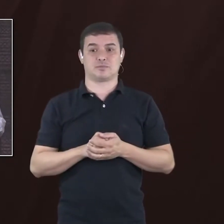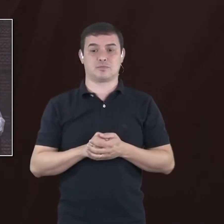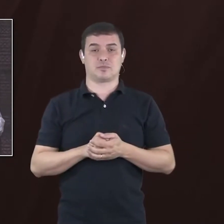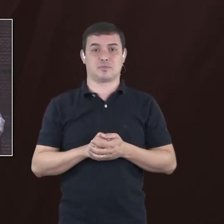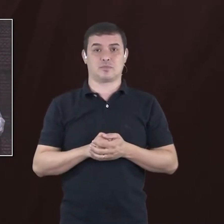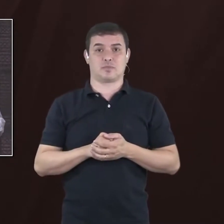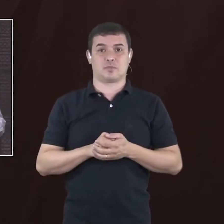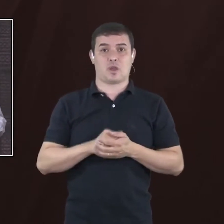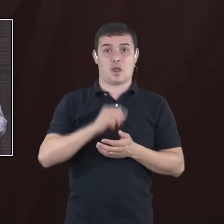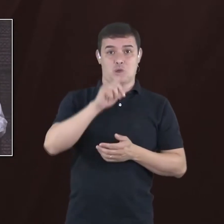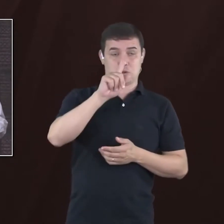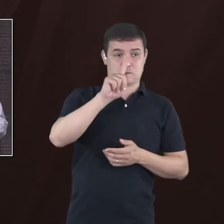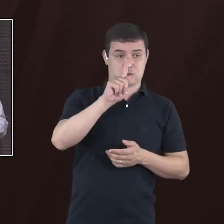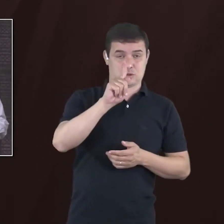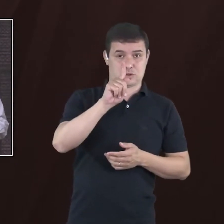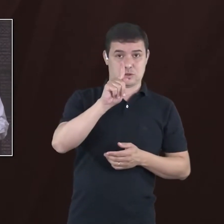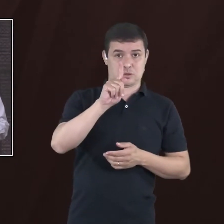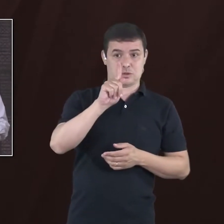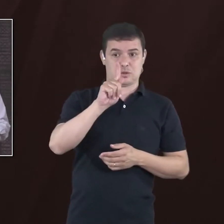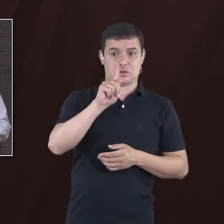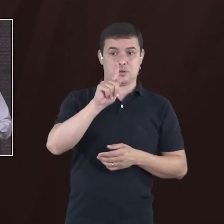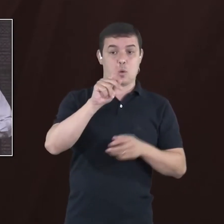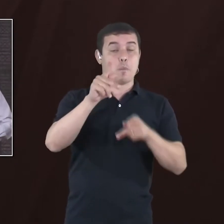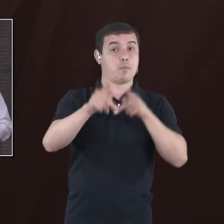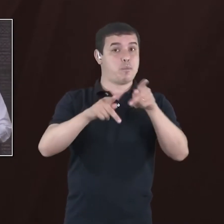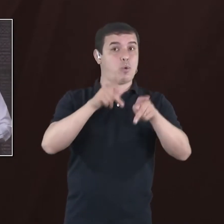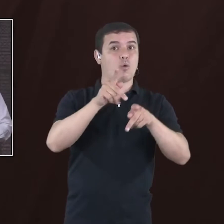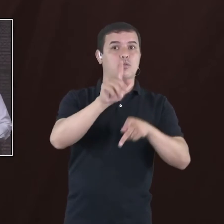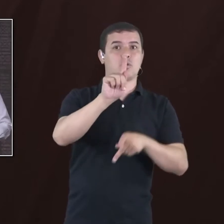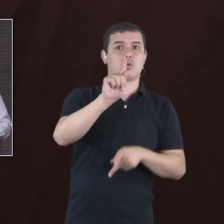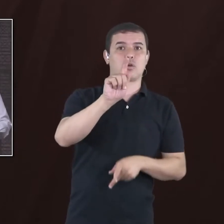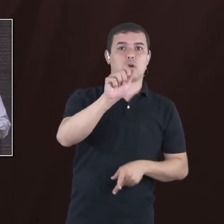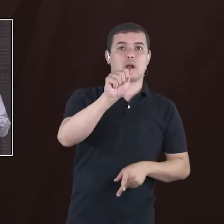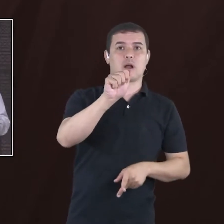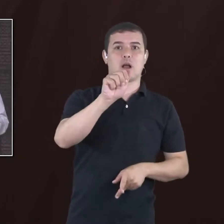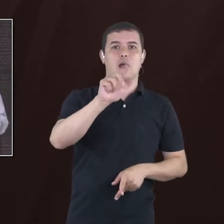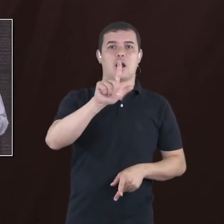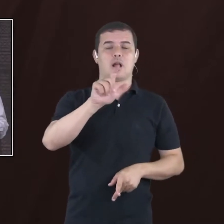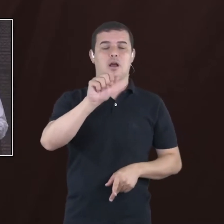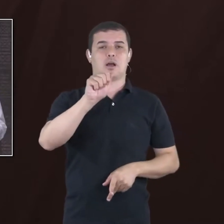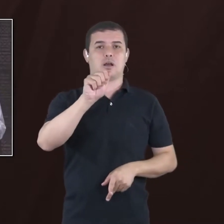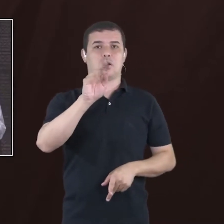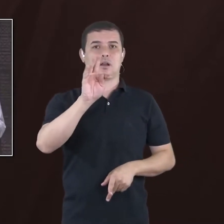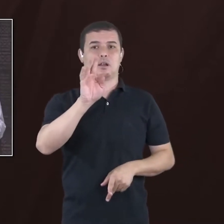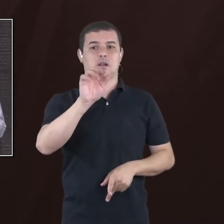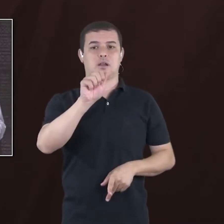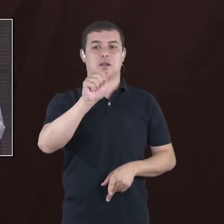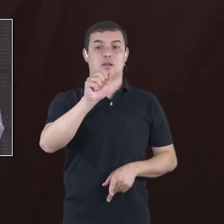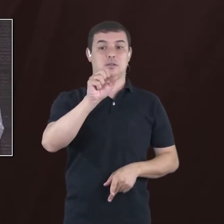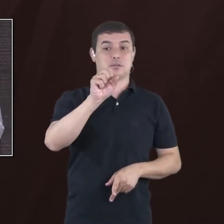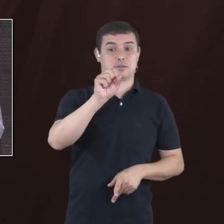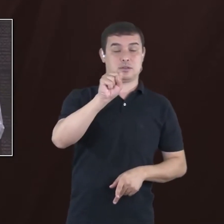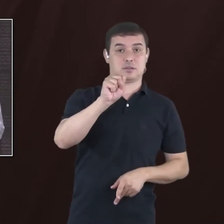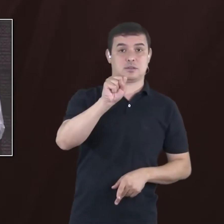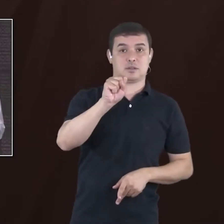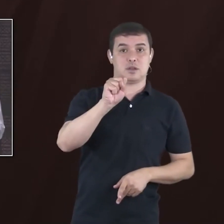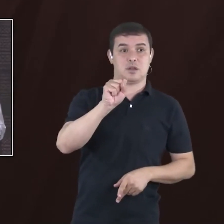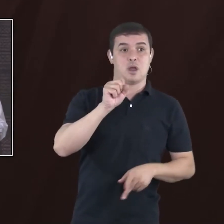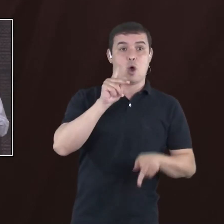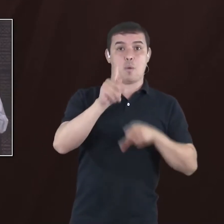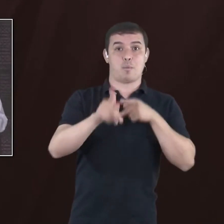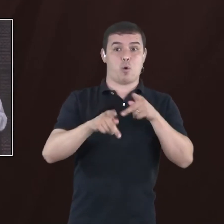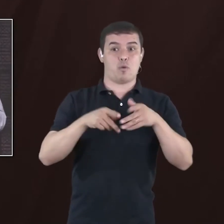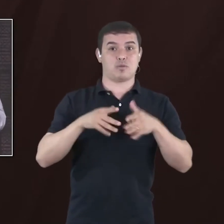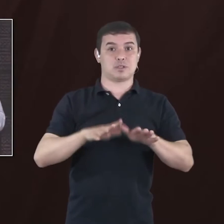celta, eles eram de origem celta, e de origem celta, o povo de origem celta